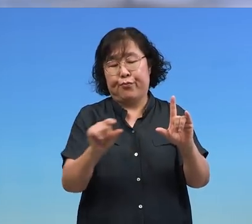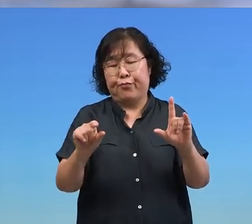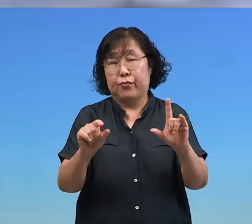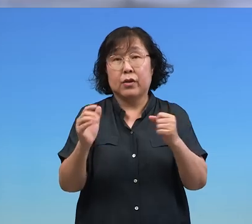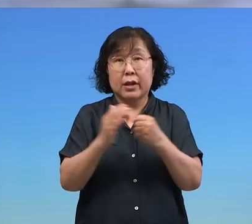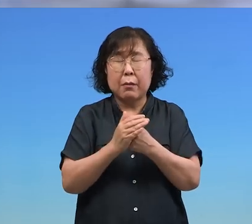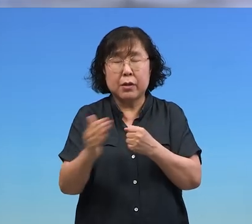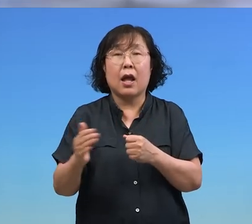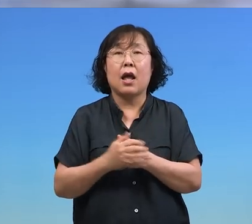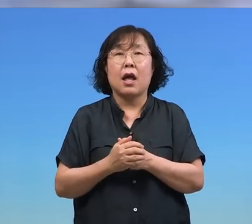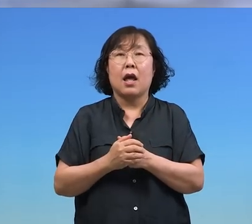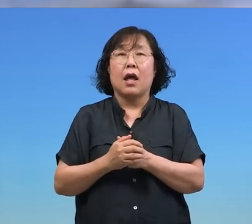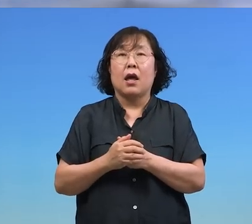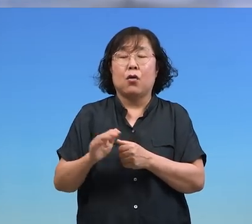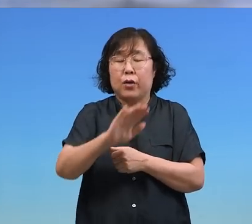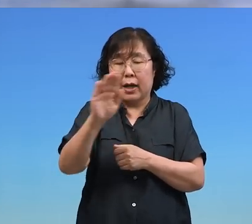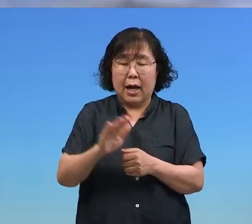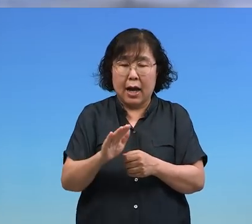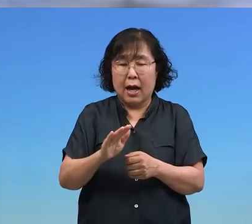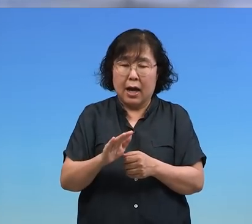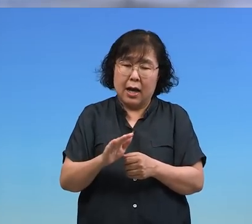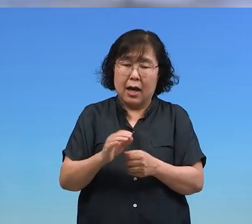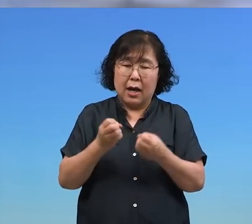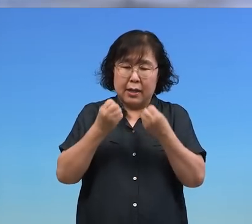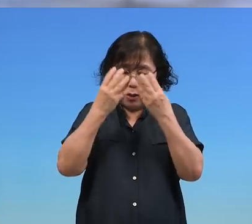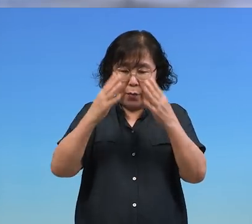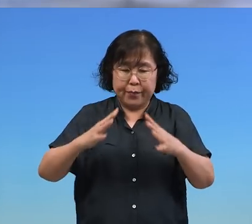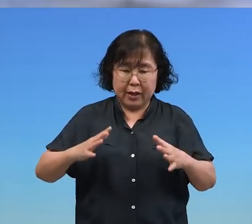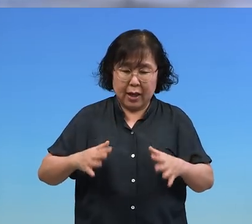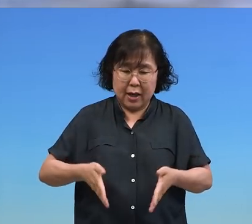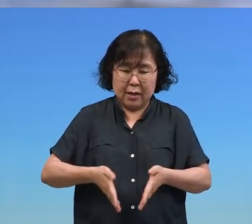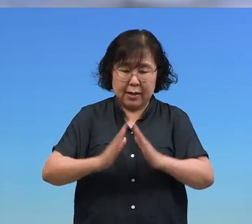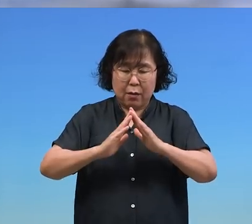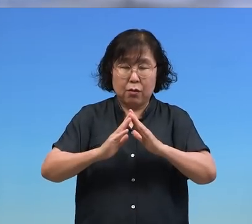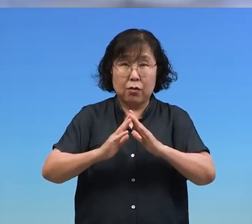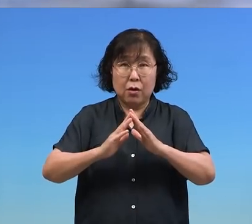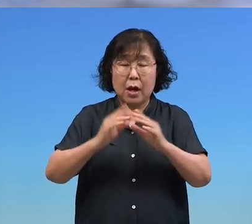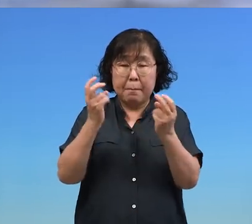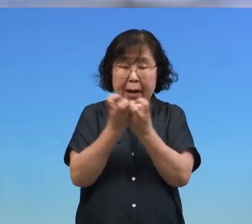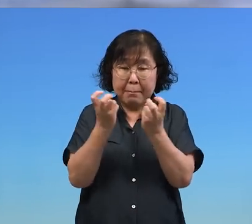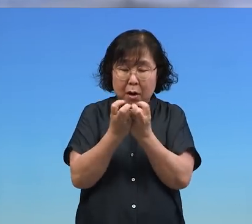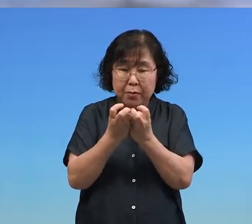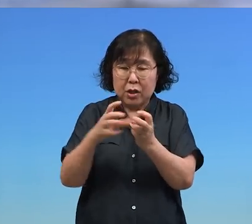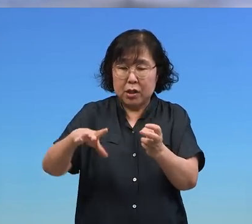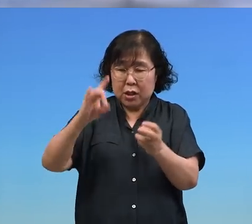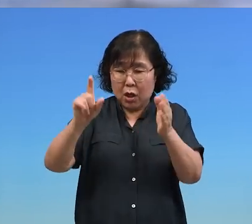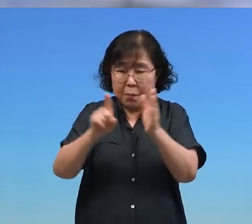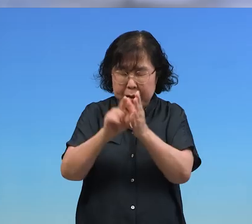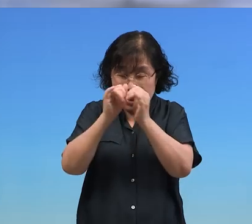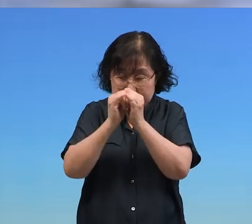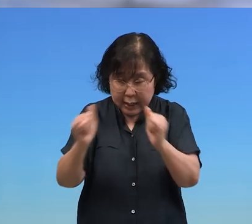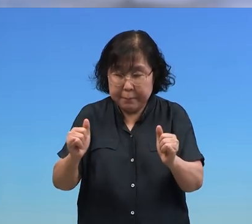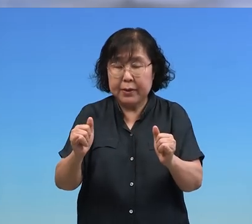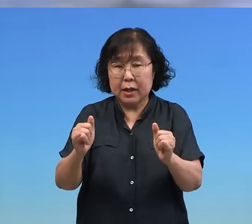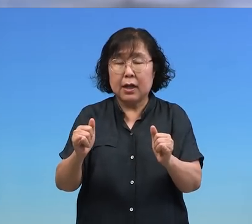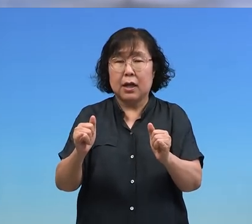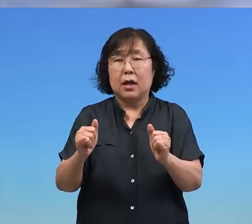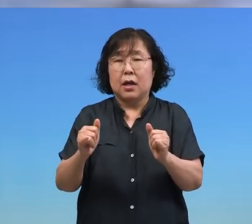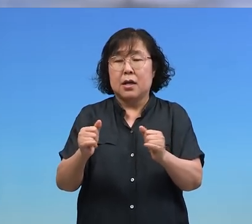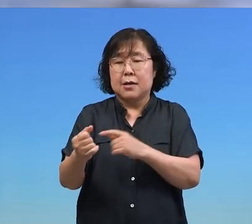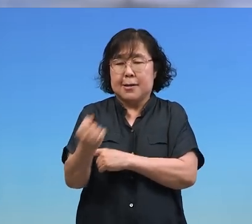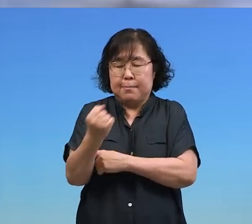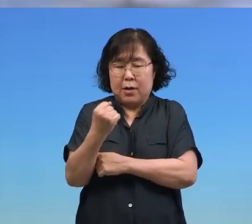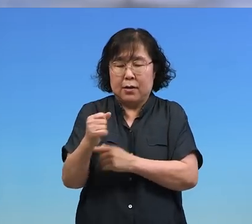그 초신자들이 성장하는 거예요 그 초신자들이 힘을 얻어 일어나는 거예요 모두가 같이